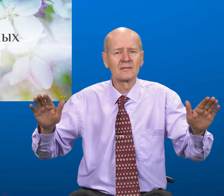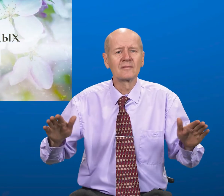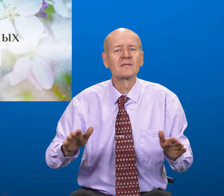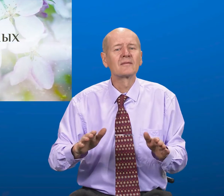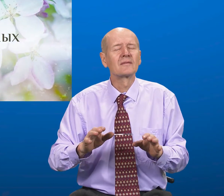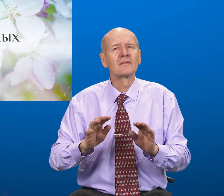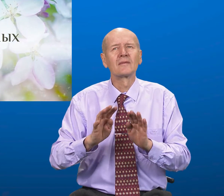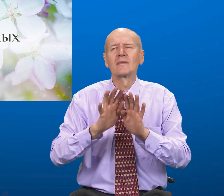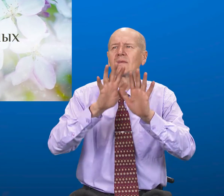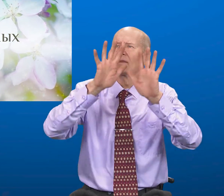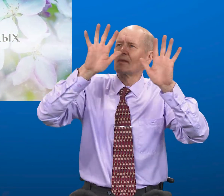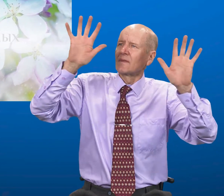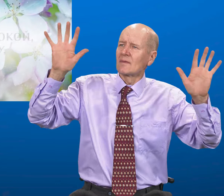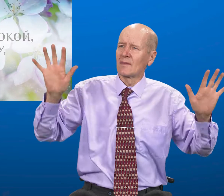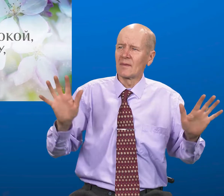голоса.